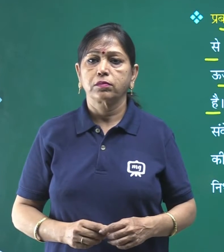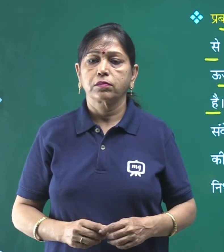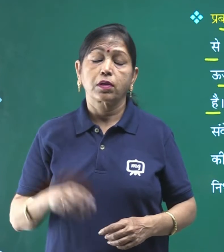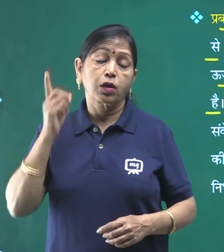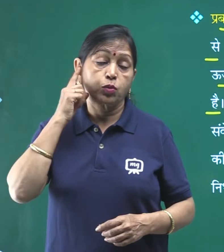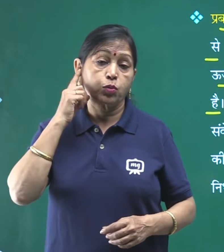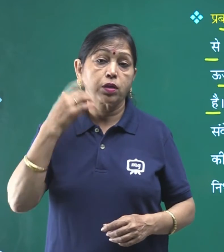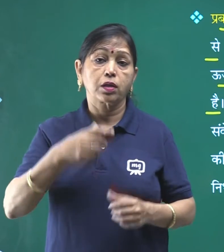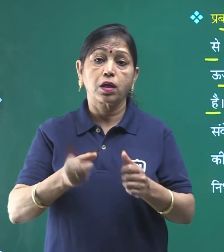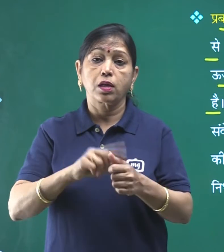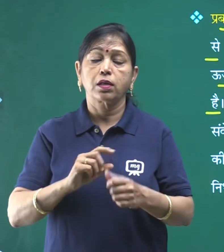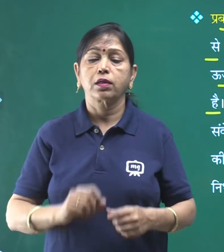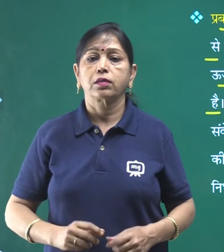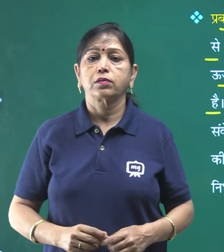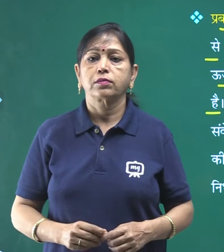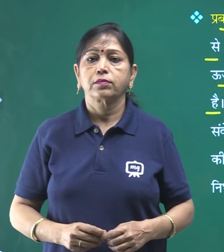ध्वनि के लिए